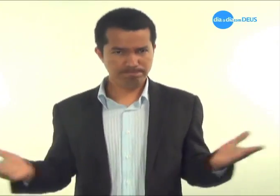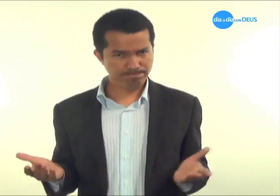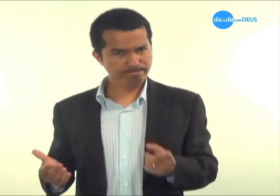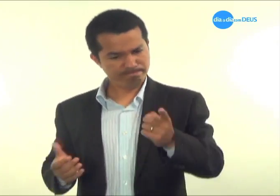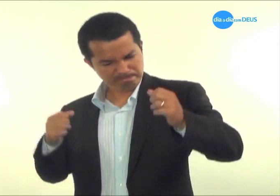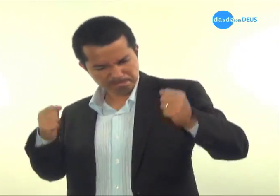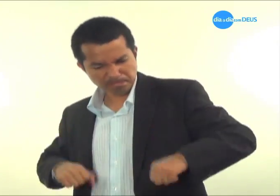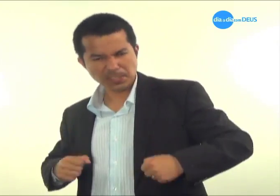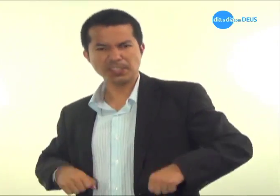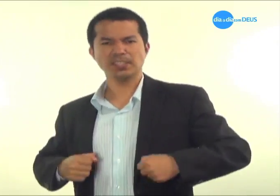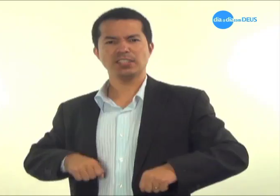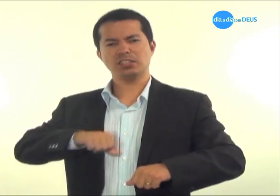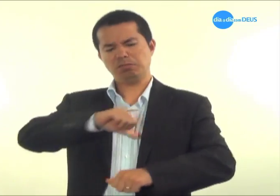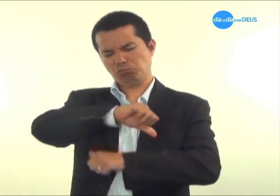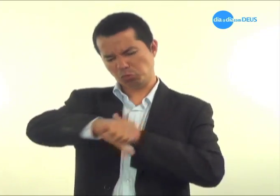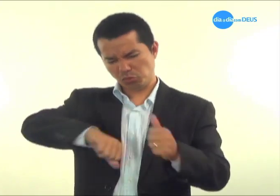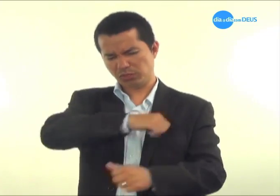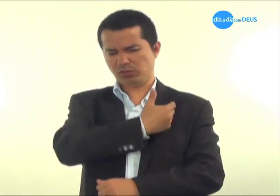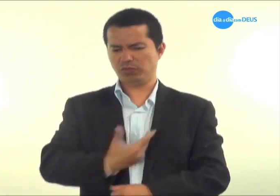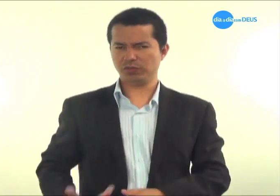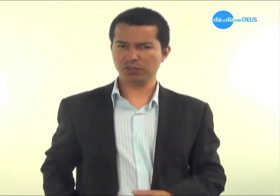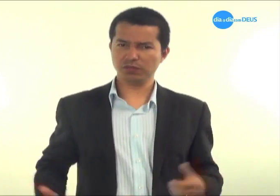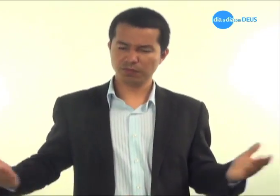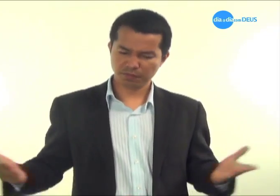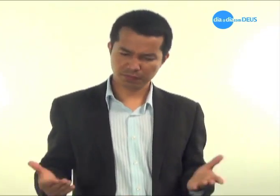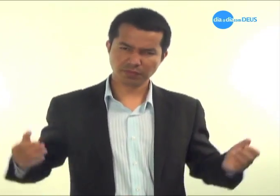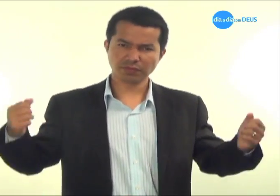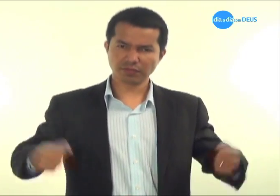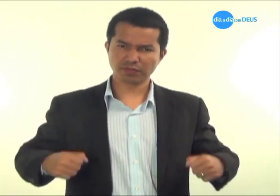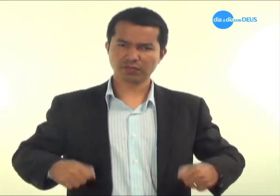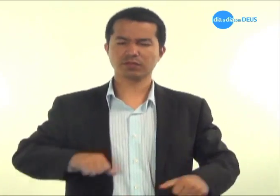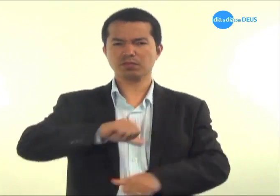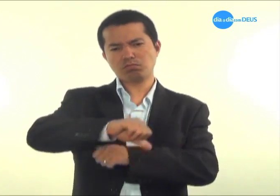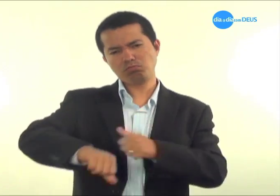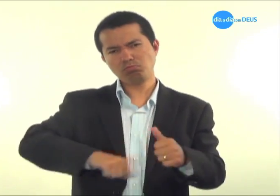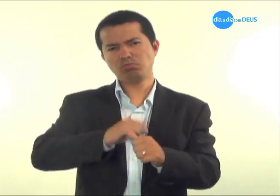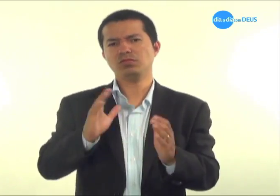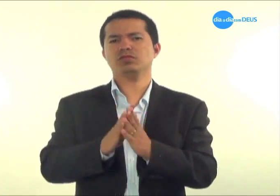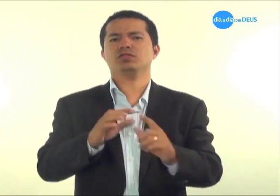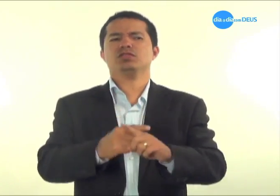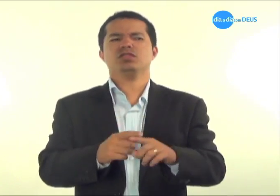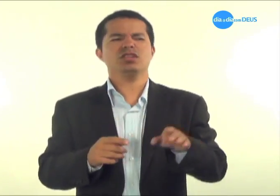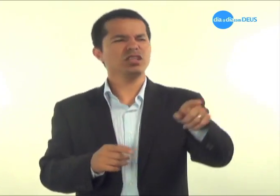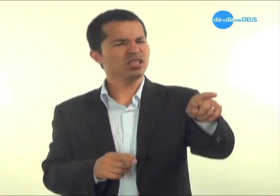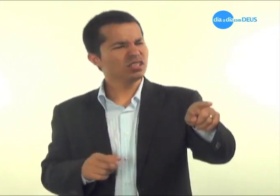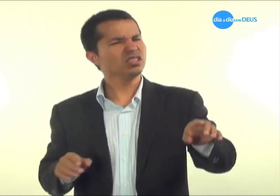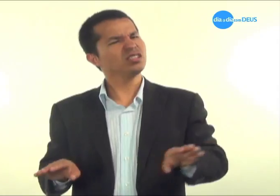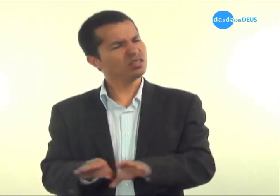governo, está na hora da gente mudar essas estruturas, está na hora de mudar até Jesus.